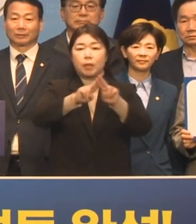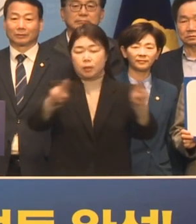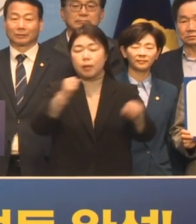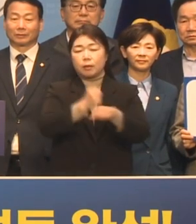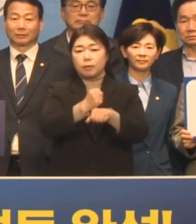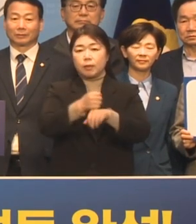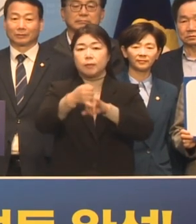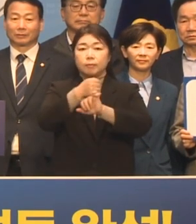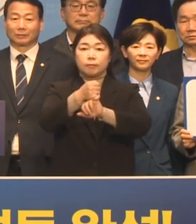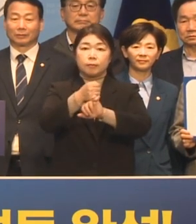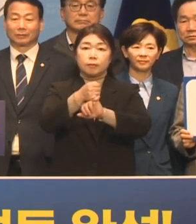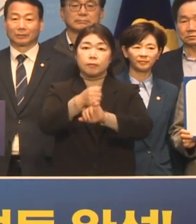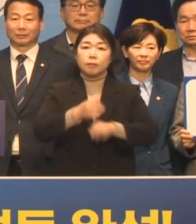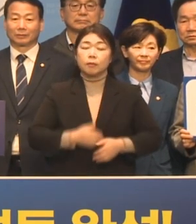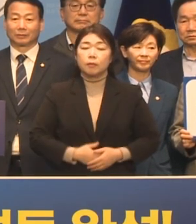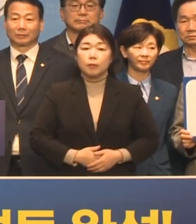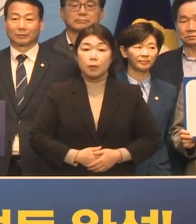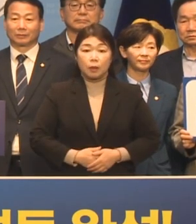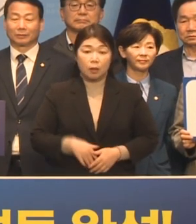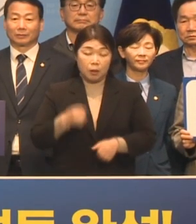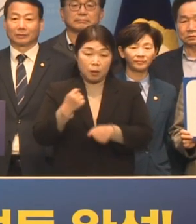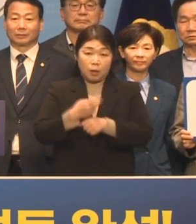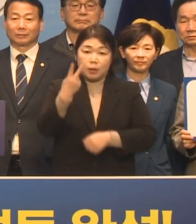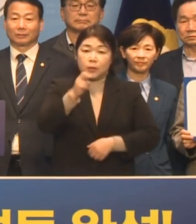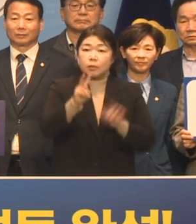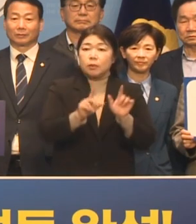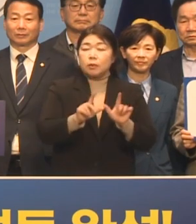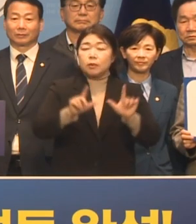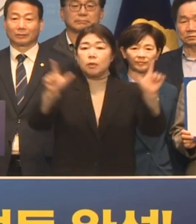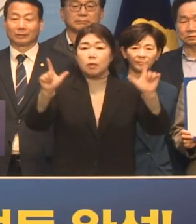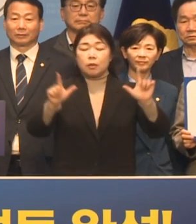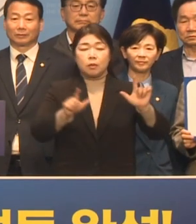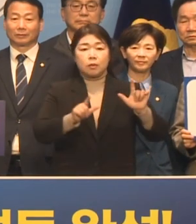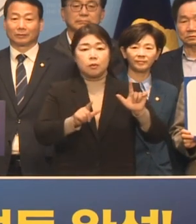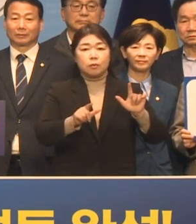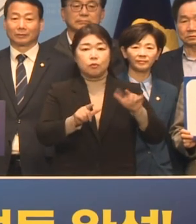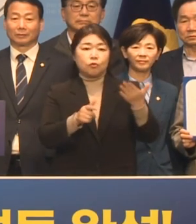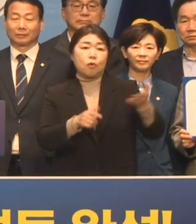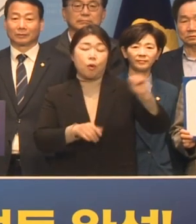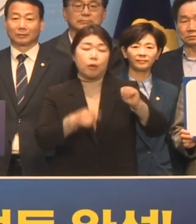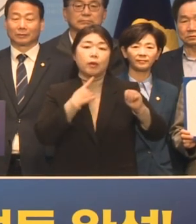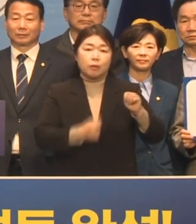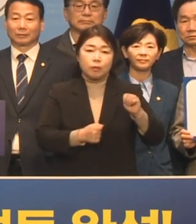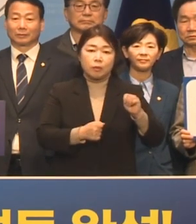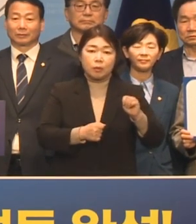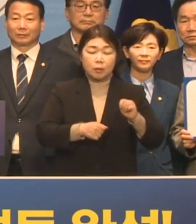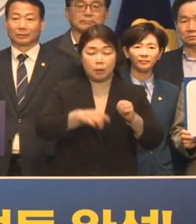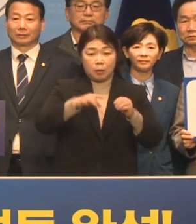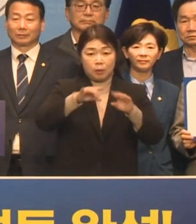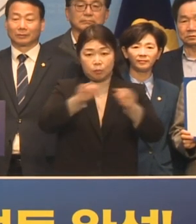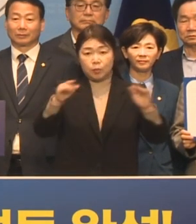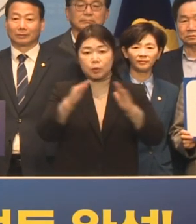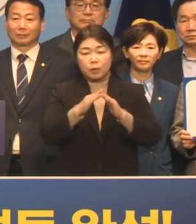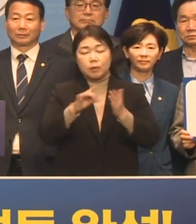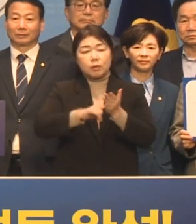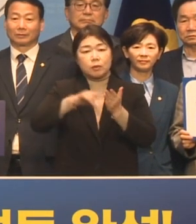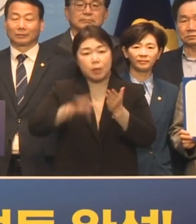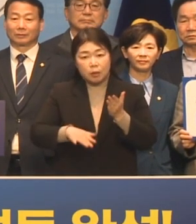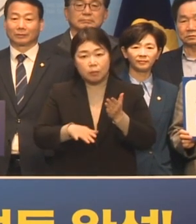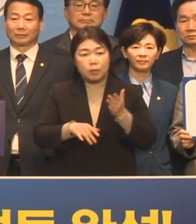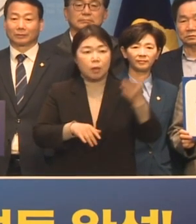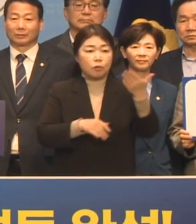폐지하겠습니다. 저는 이미 지난 2022년 9억 원이던 종부세 부과 기준을 15억